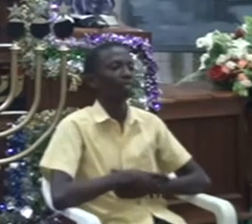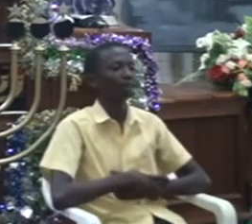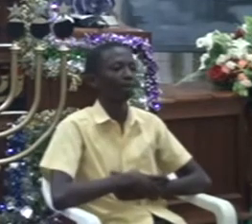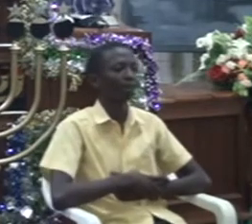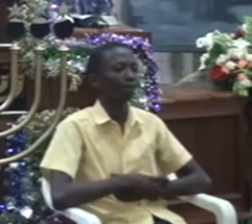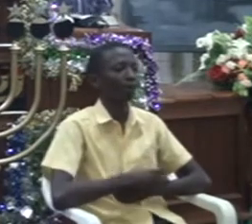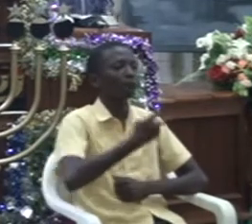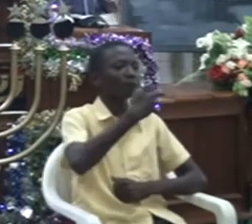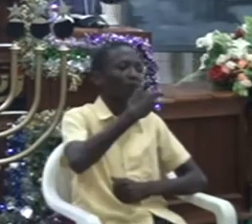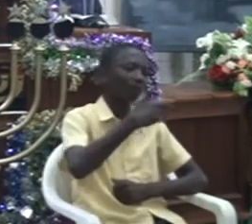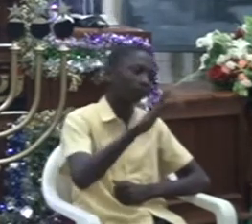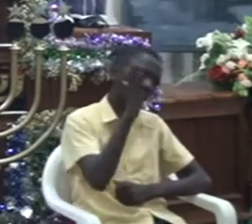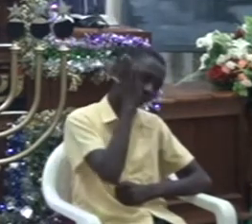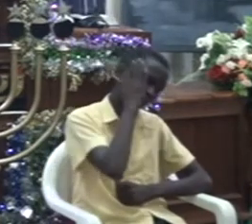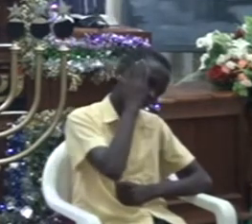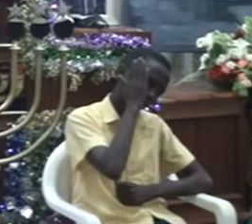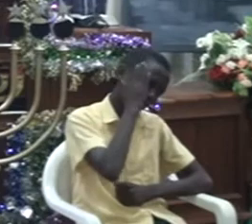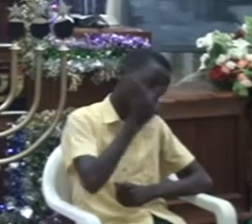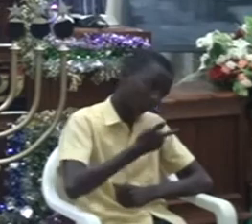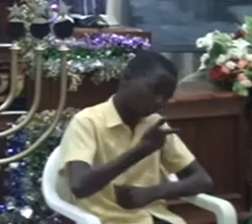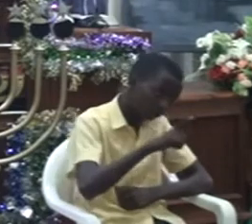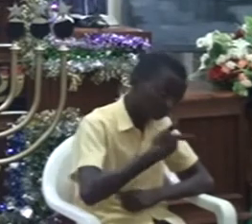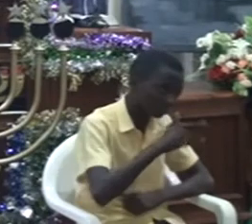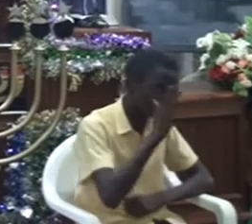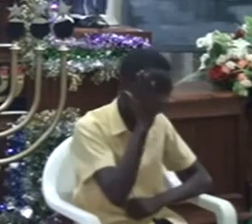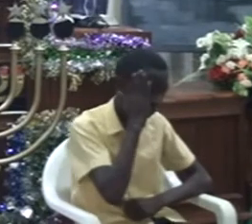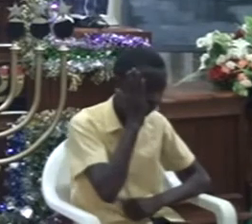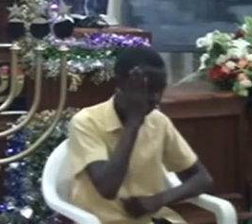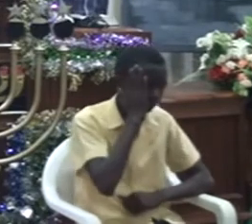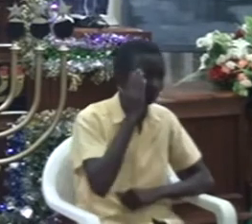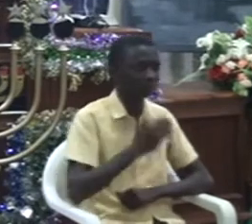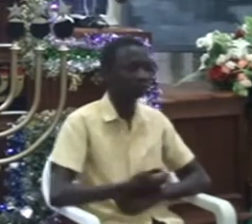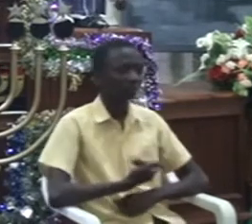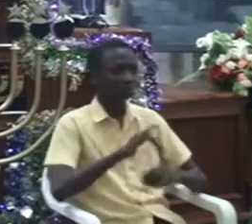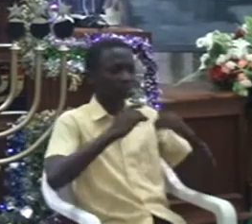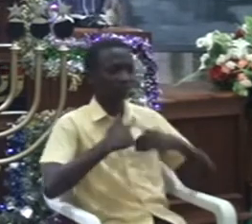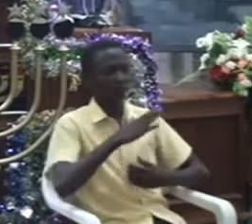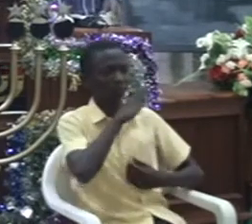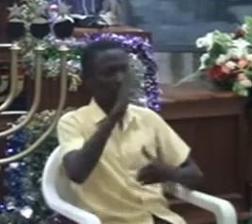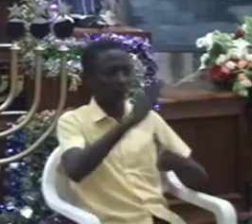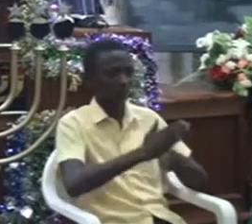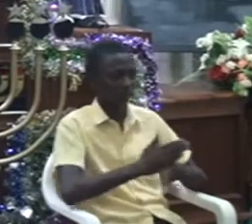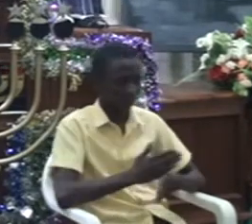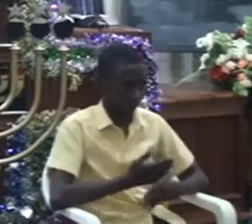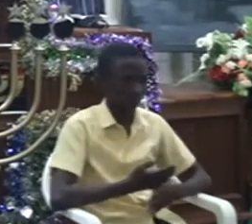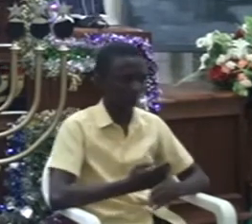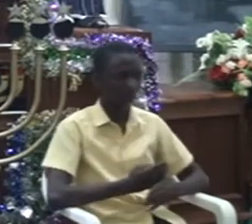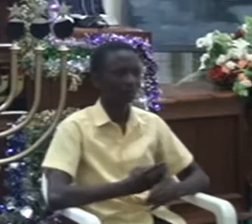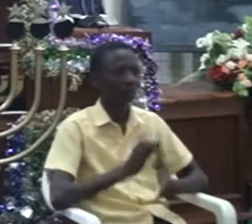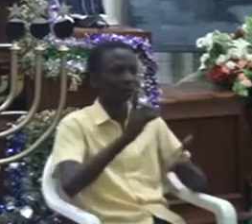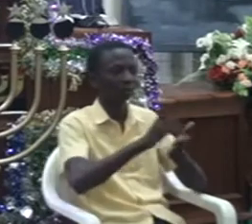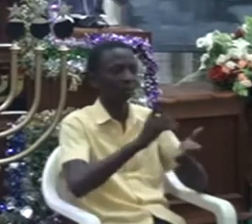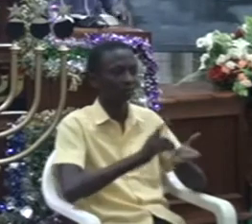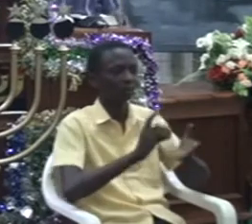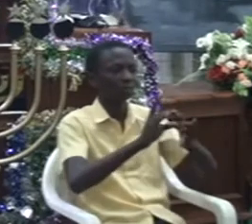lui savait. Alikuwa, lui savait. Na anajua. Il n'a pas cru la doctrine du serpent. Adamu